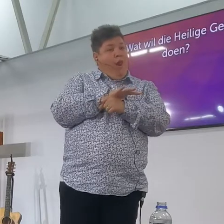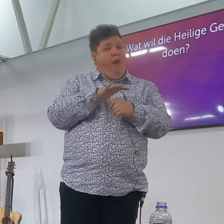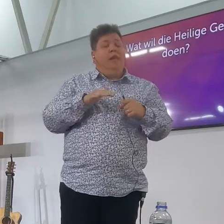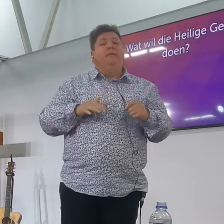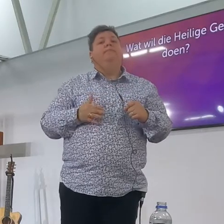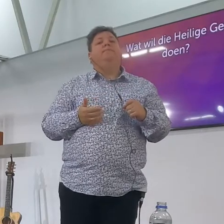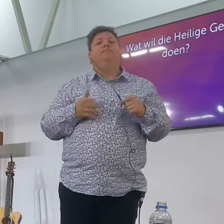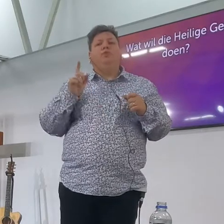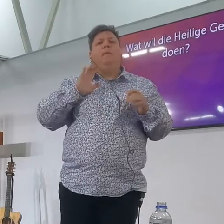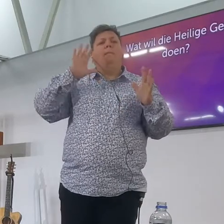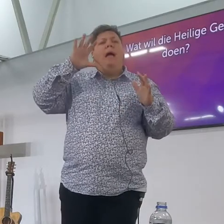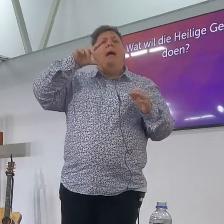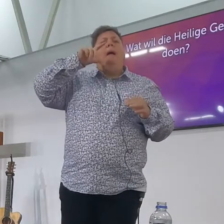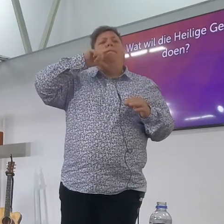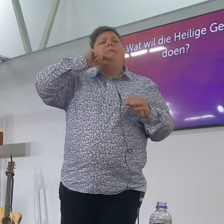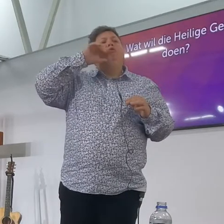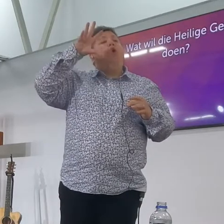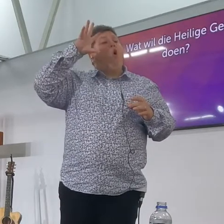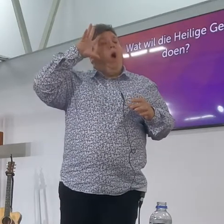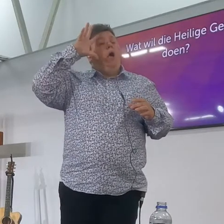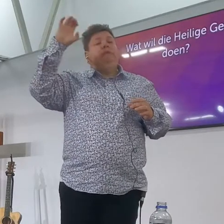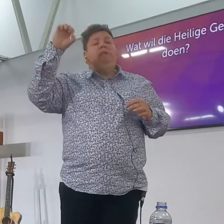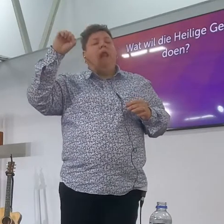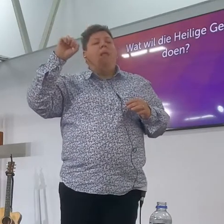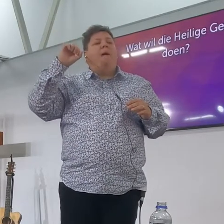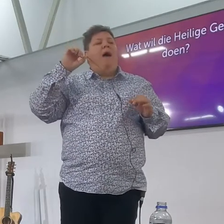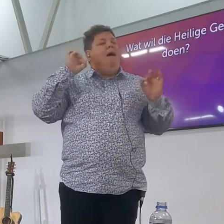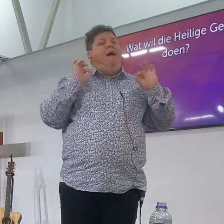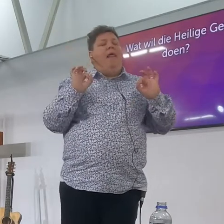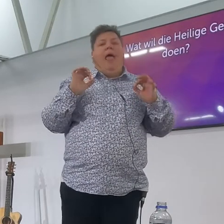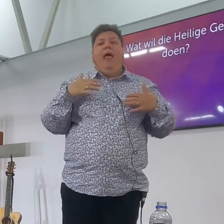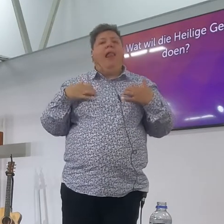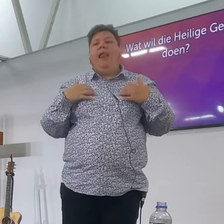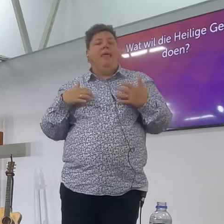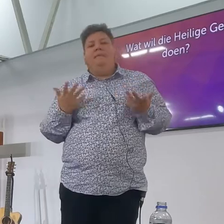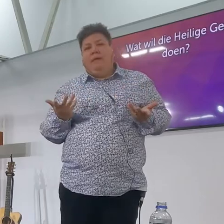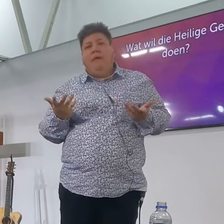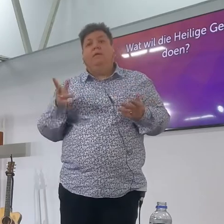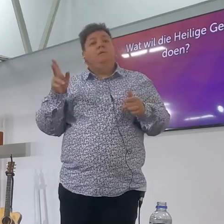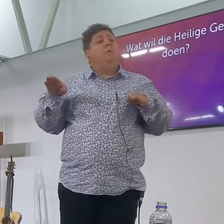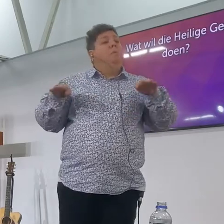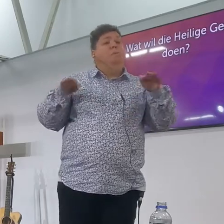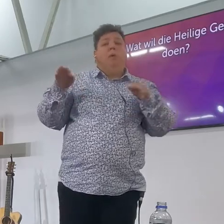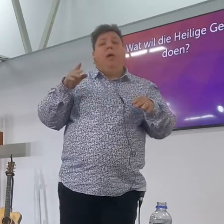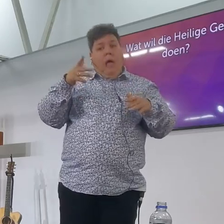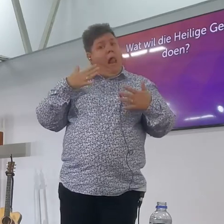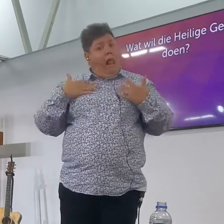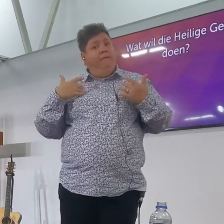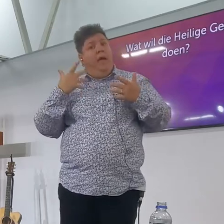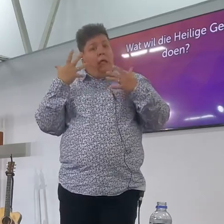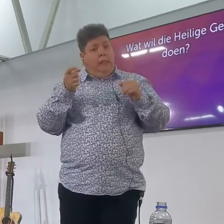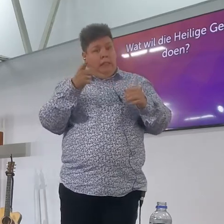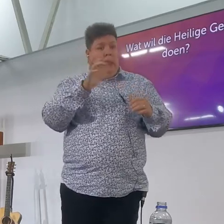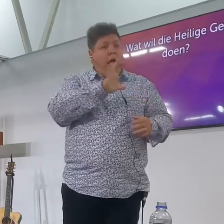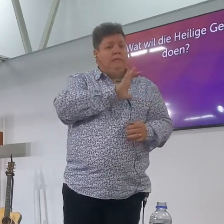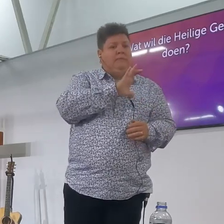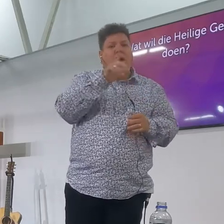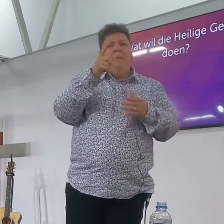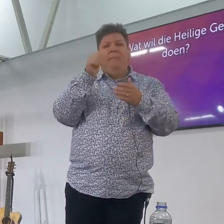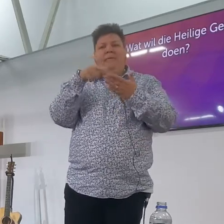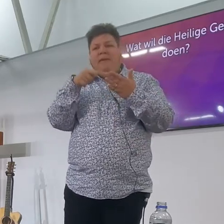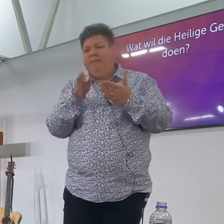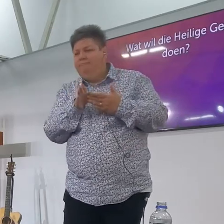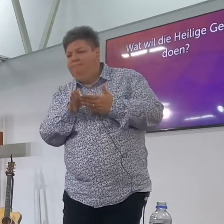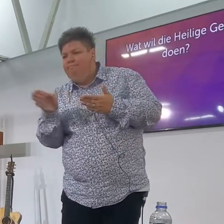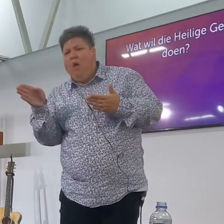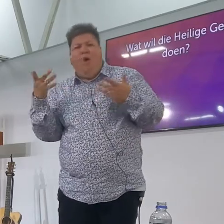baie gelowiges nie geesvervulde lewe leef nie, en dit mag wees dat jy hier sit vanoggend en jy lewe nie geesvervulde lewe nie, omdat jy